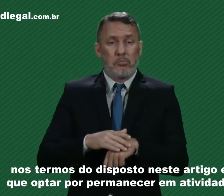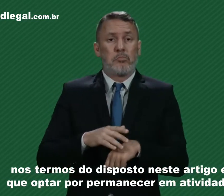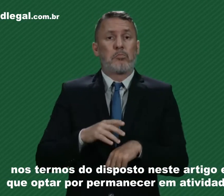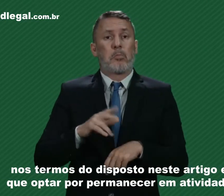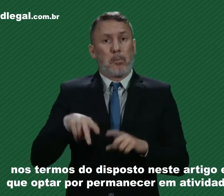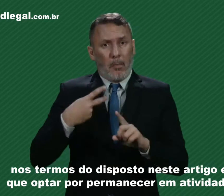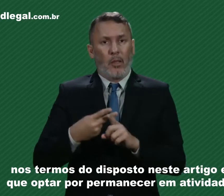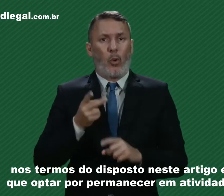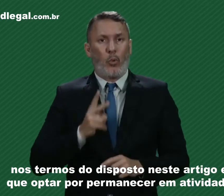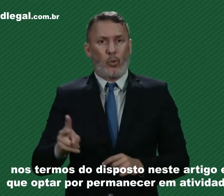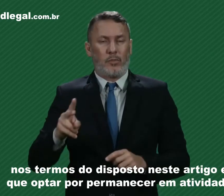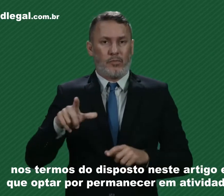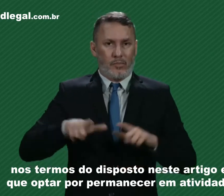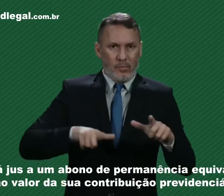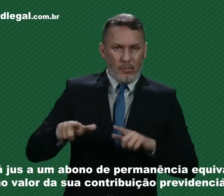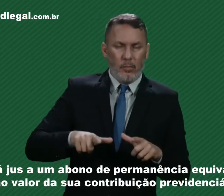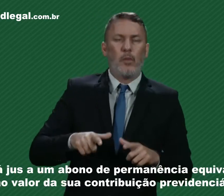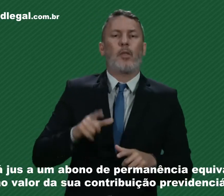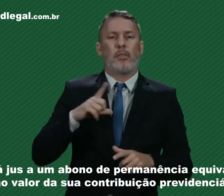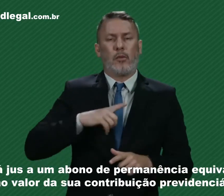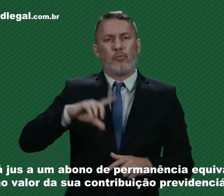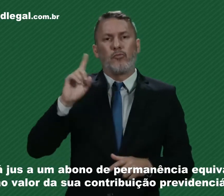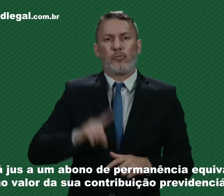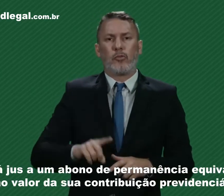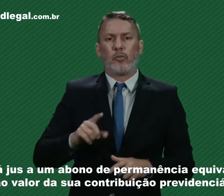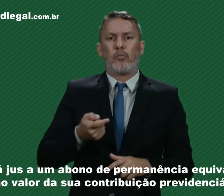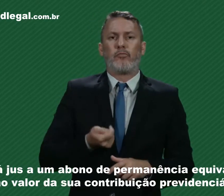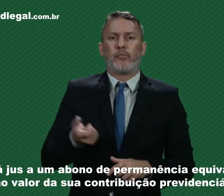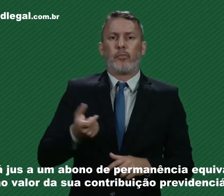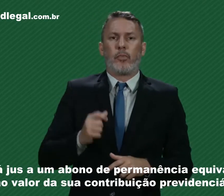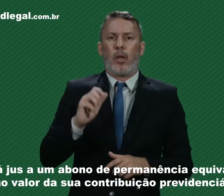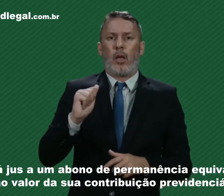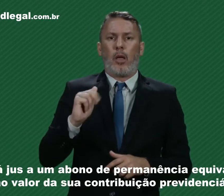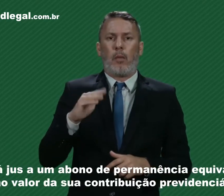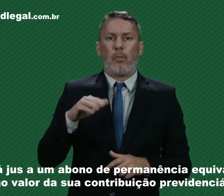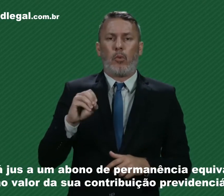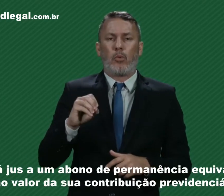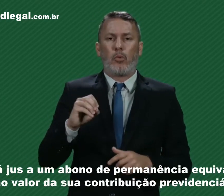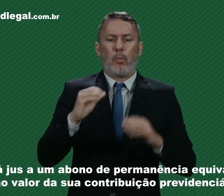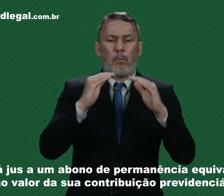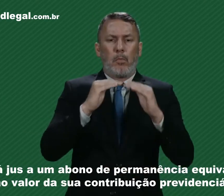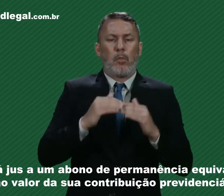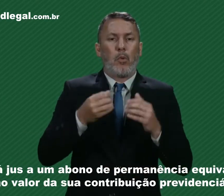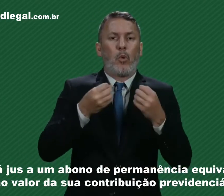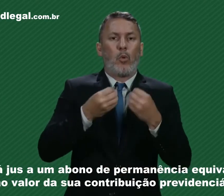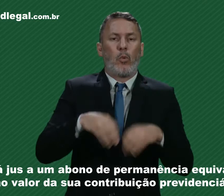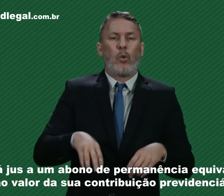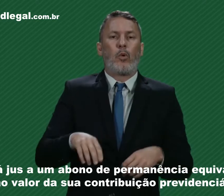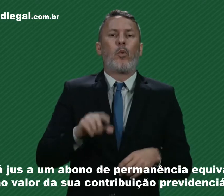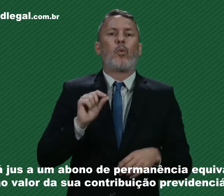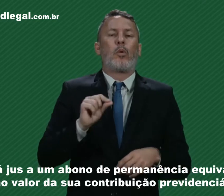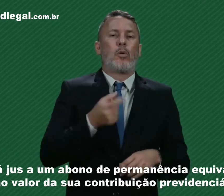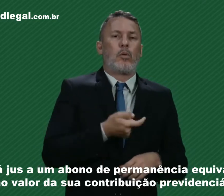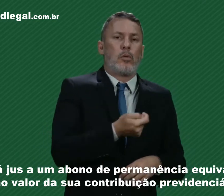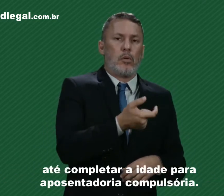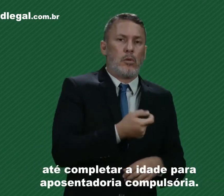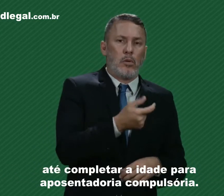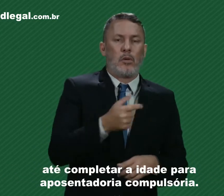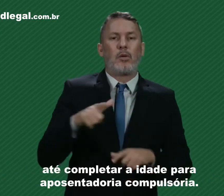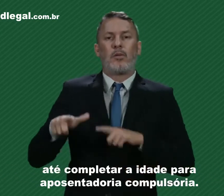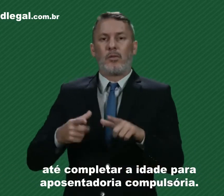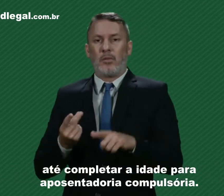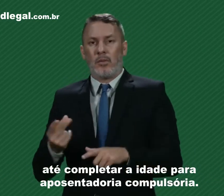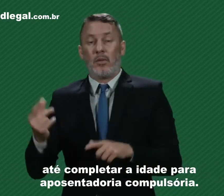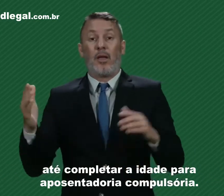optar por permanecer em atividade fará jus a um abono de permanência equivalente ao valor da sua contribuição previdenciária